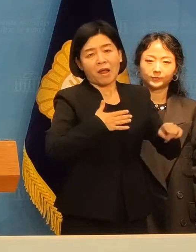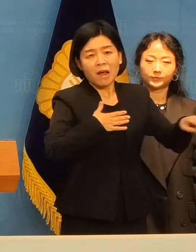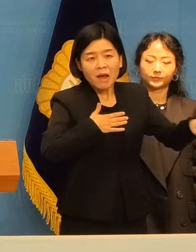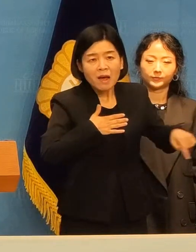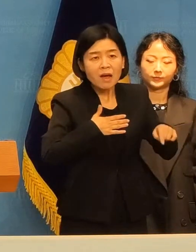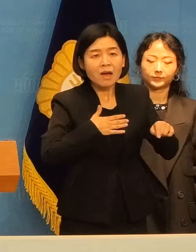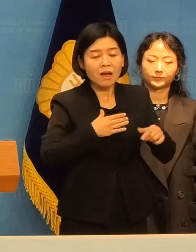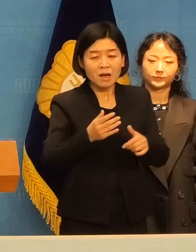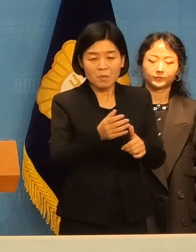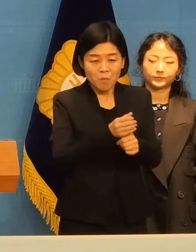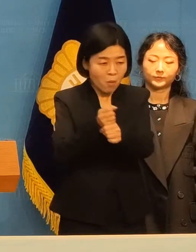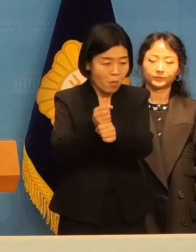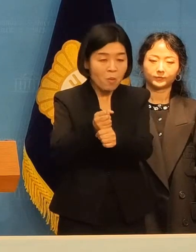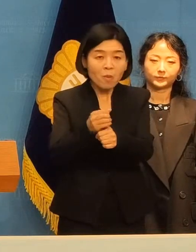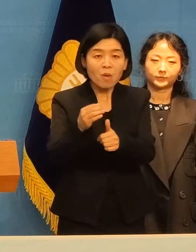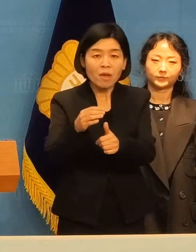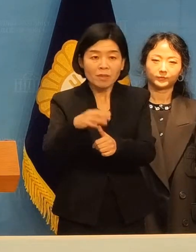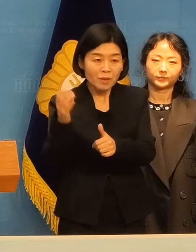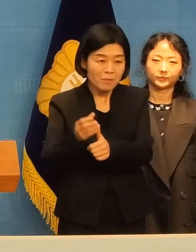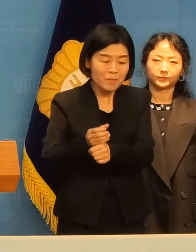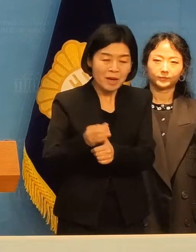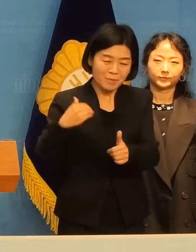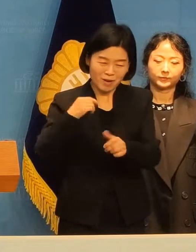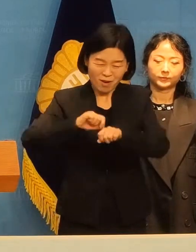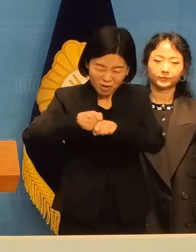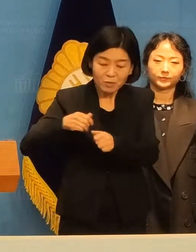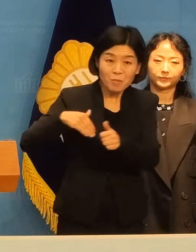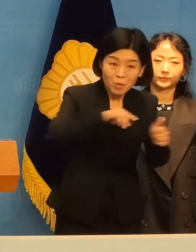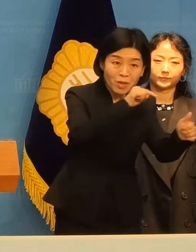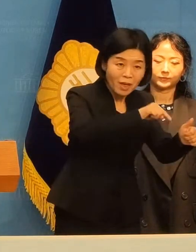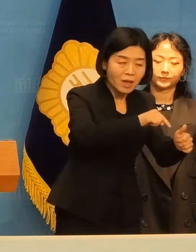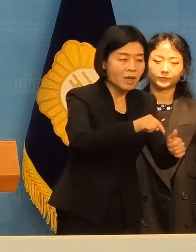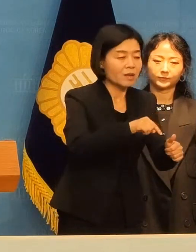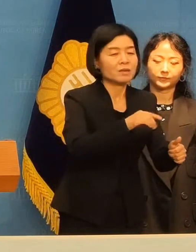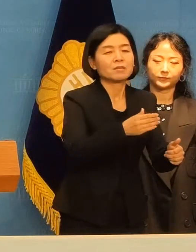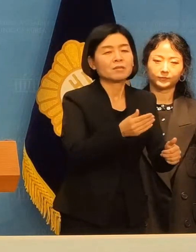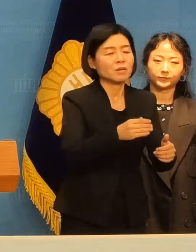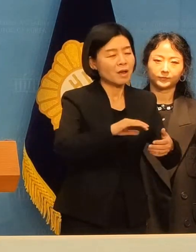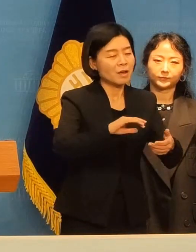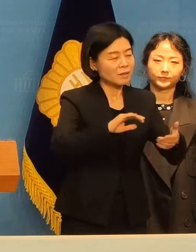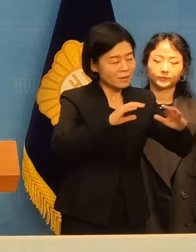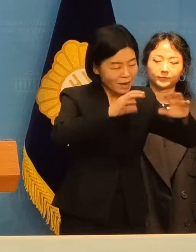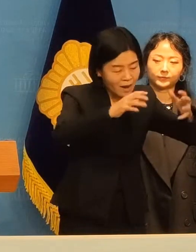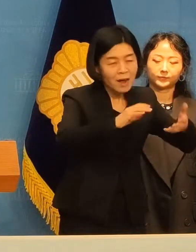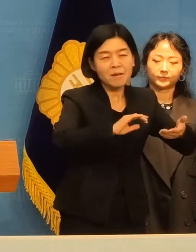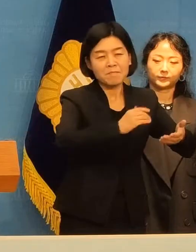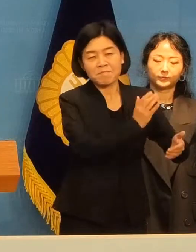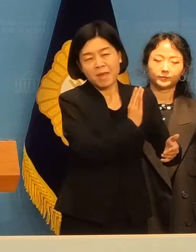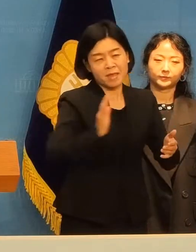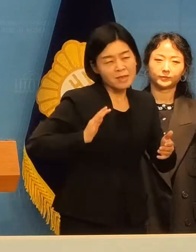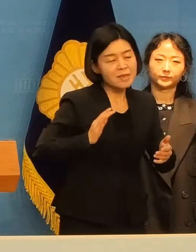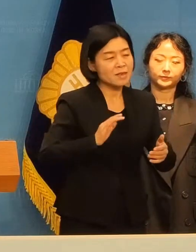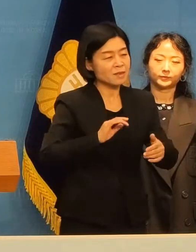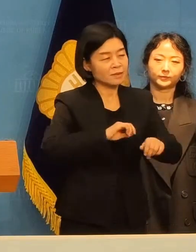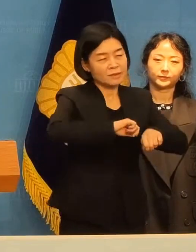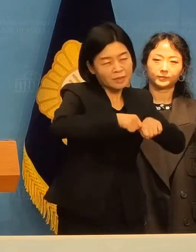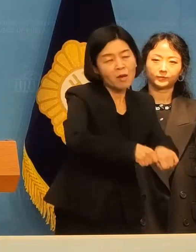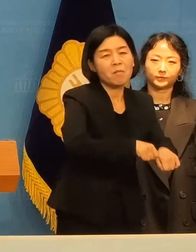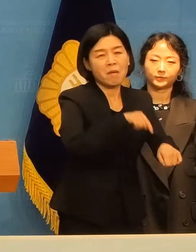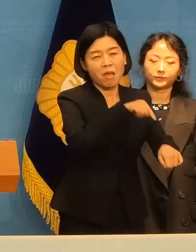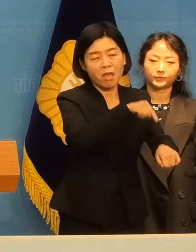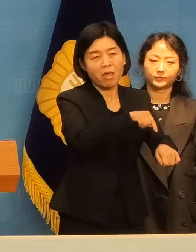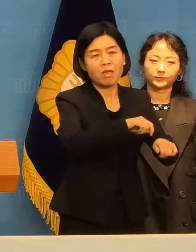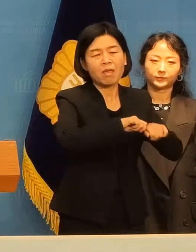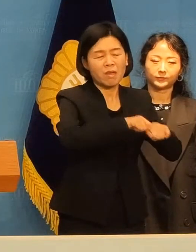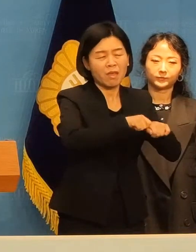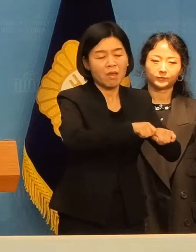포로로 잡혔다는 것은 곧 반역자로 낙인찍히는 것이고 그 뒤에는 가혹한 처벌이 기다리고 있다는 것을 저희들은